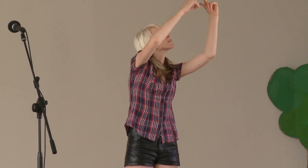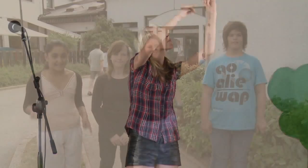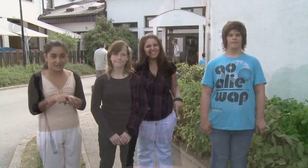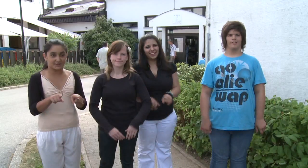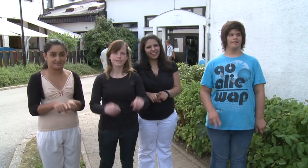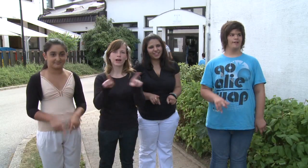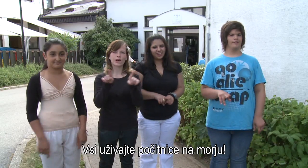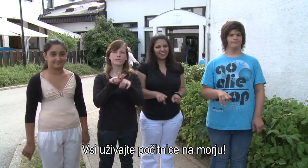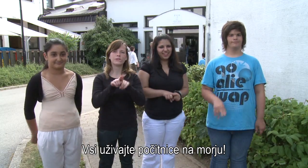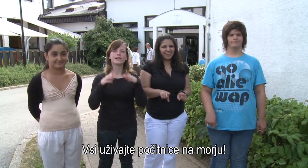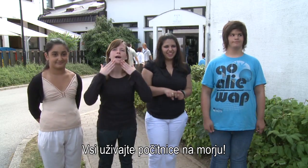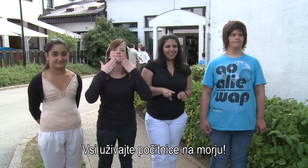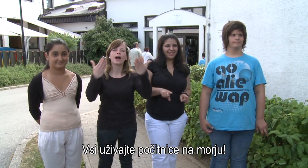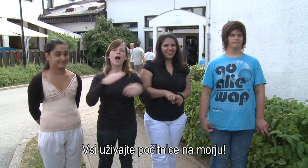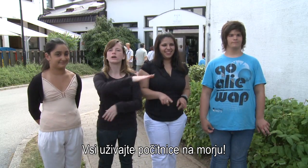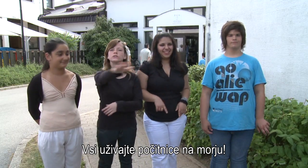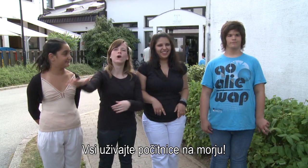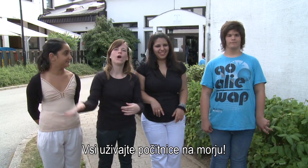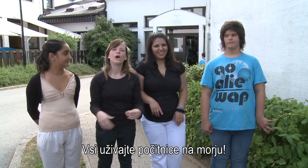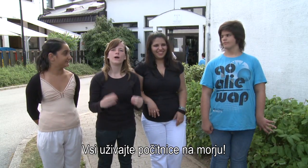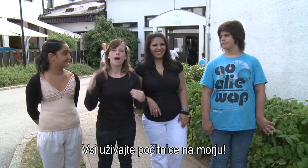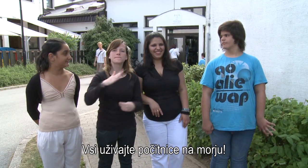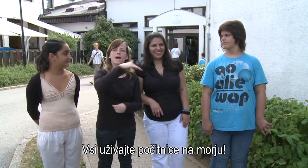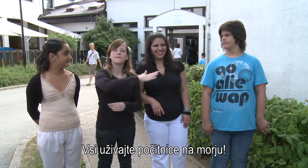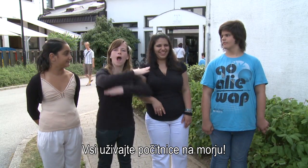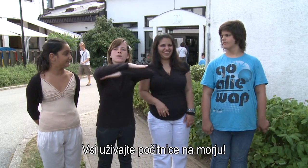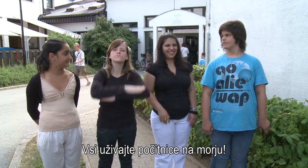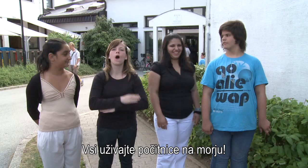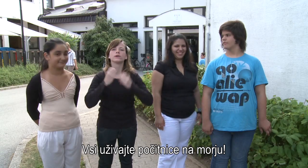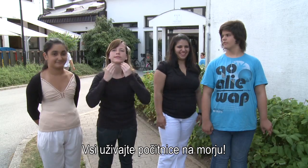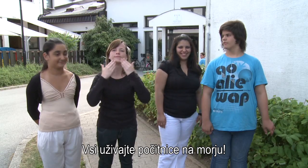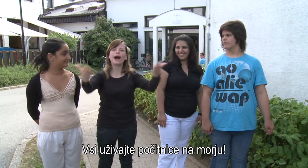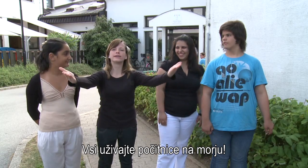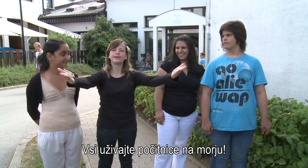Uživajte veliko.